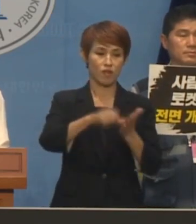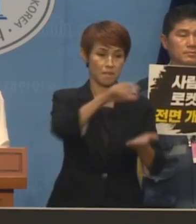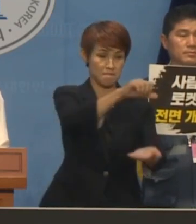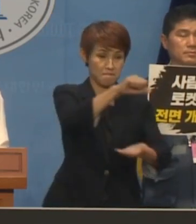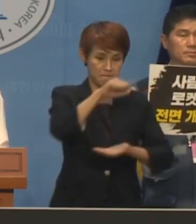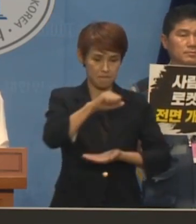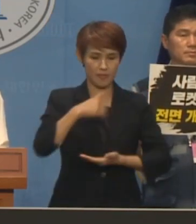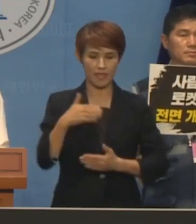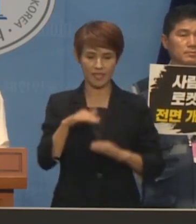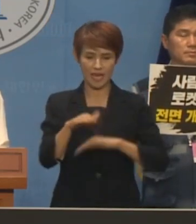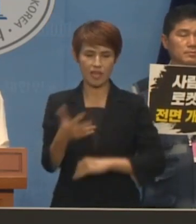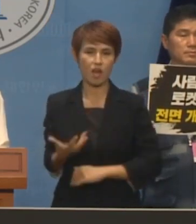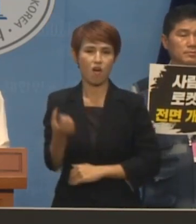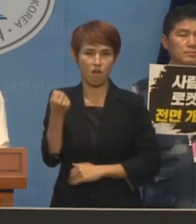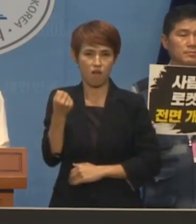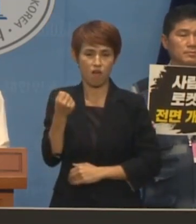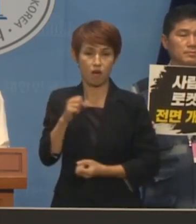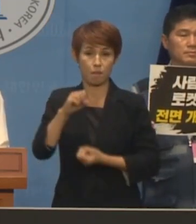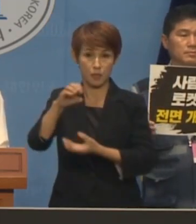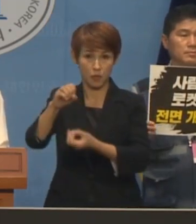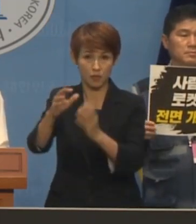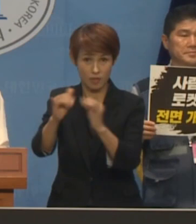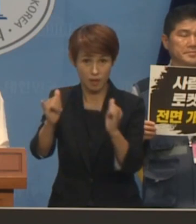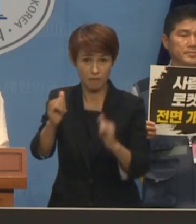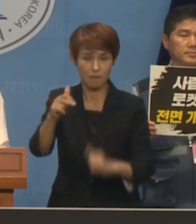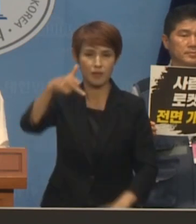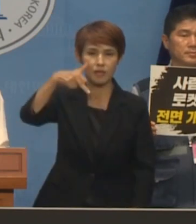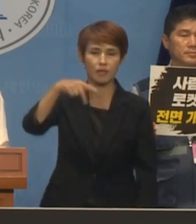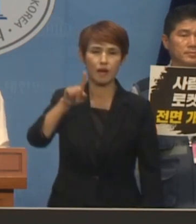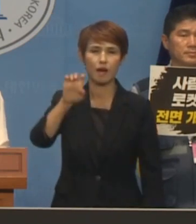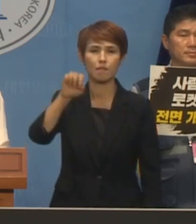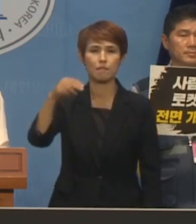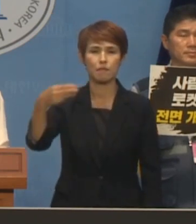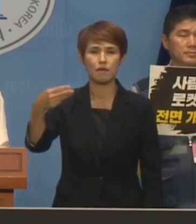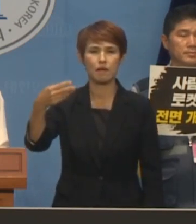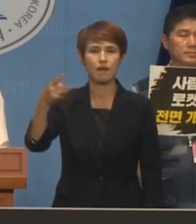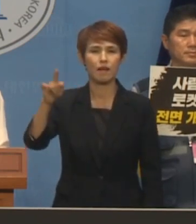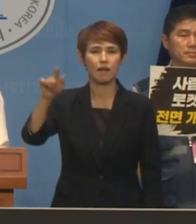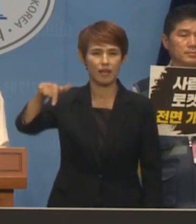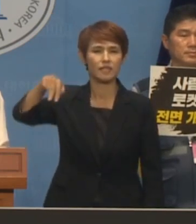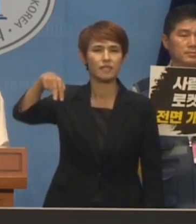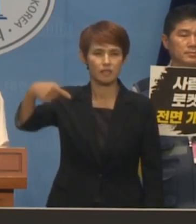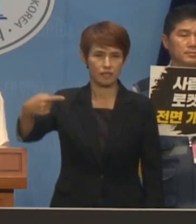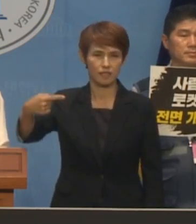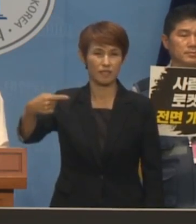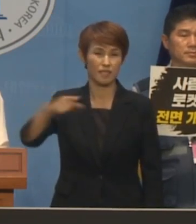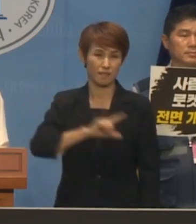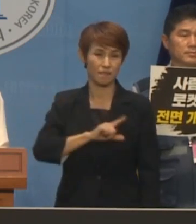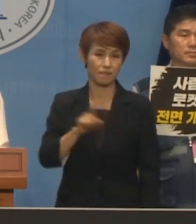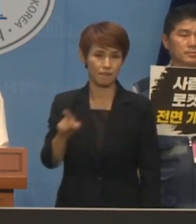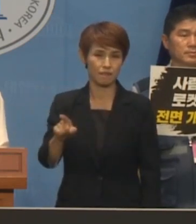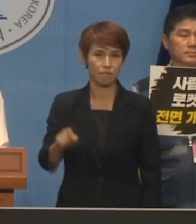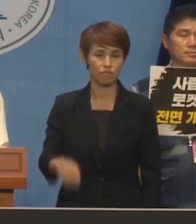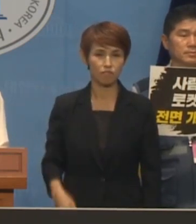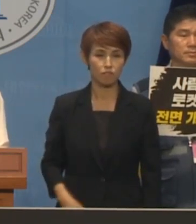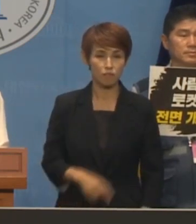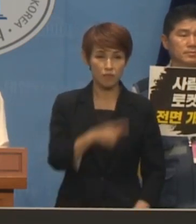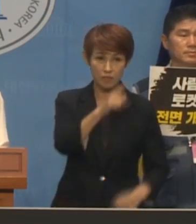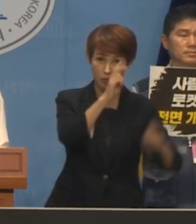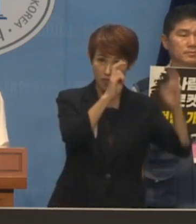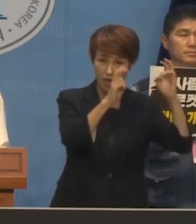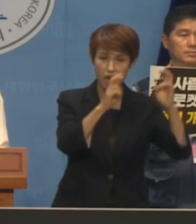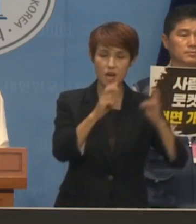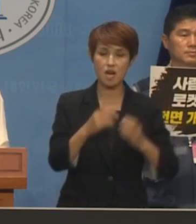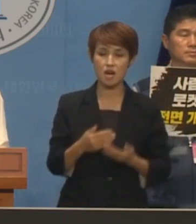노동자를 카플렉스 합니다 쿠팡은 원할 때 일을 일할 수 있고 고수익 일자리라